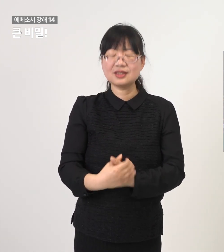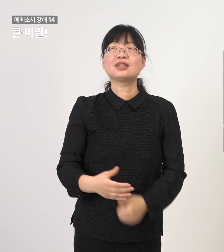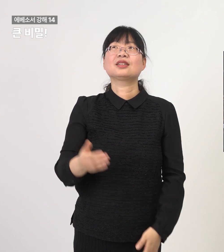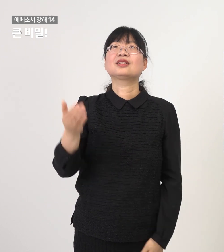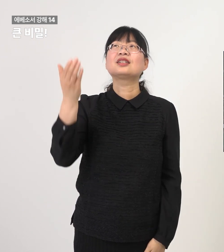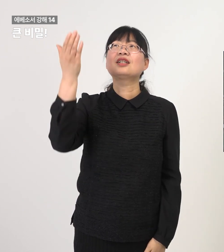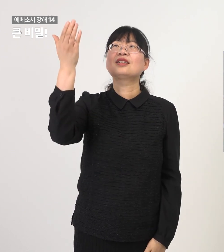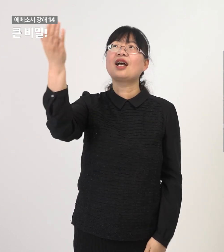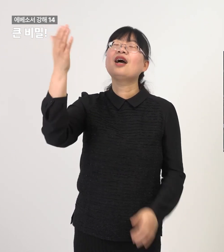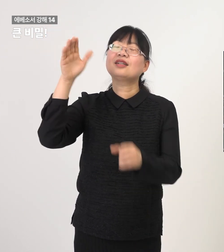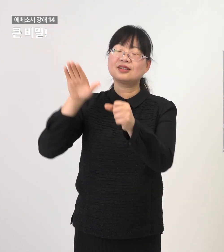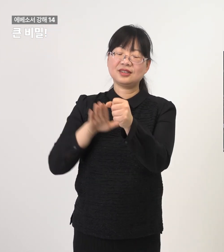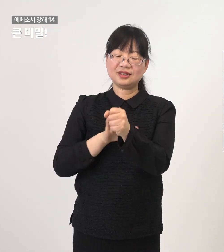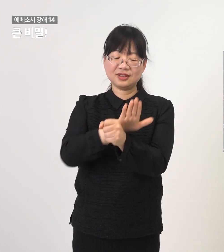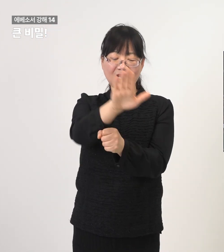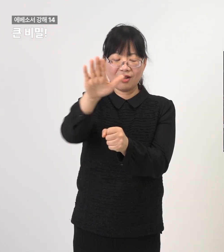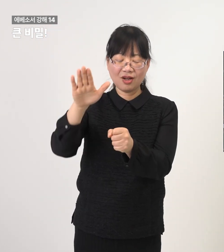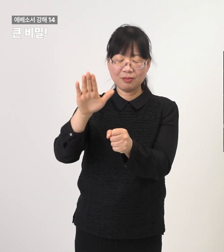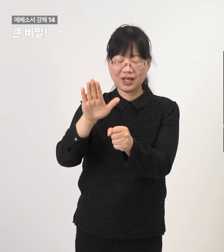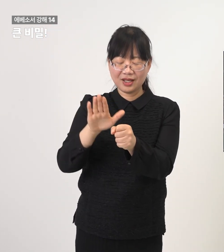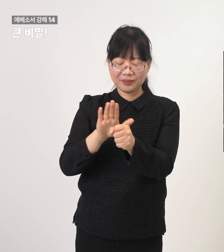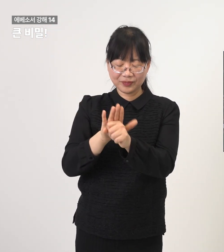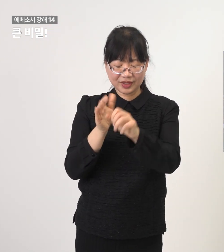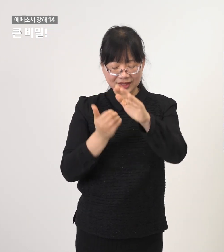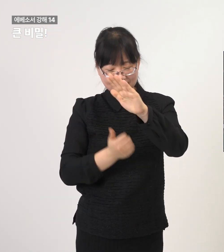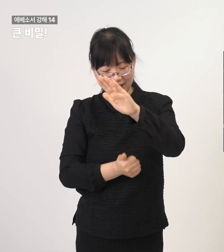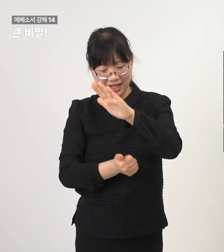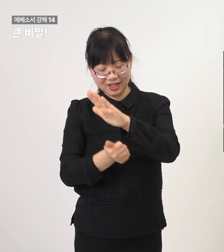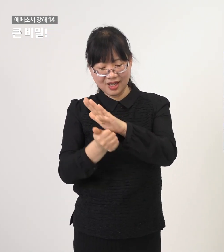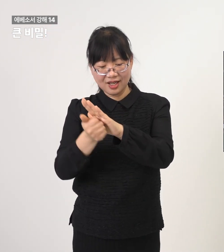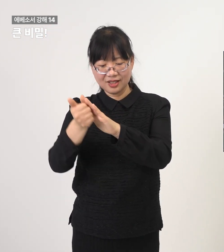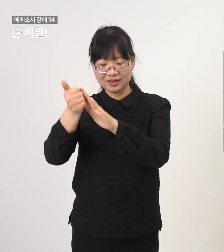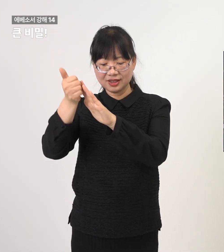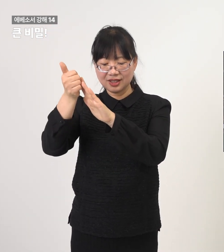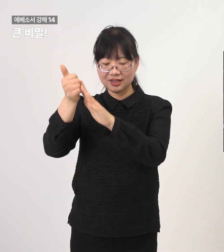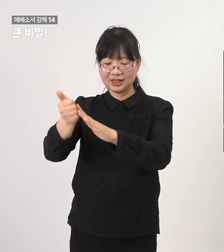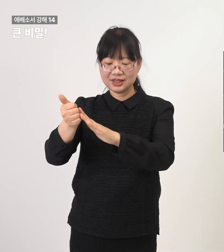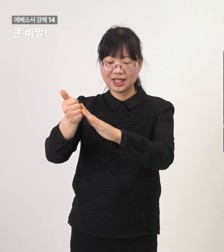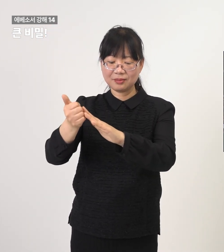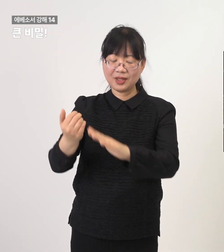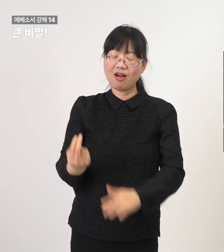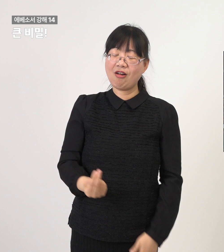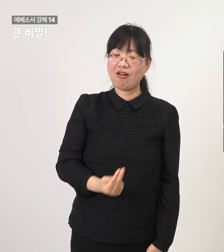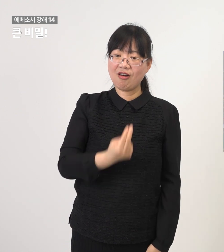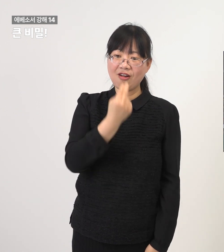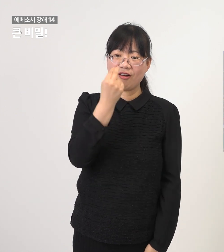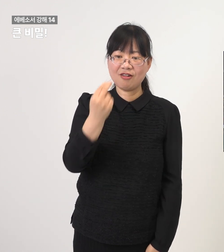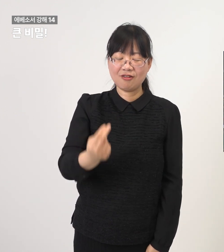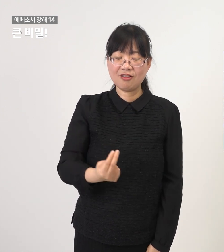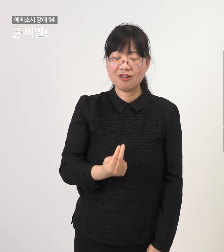맡겨진 그 소망 그 사랑 그 생명